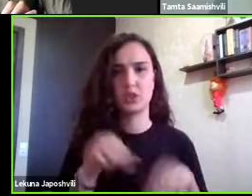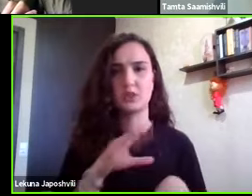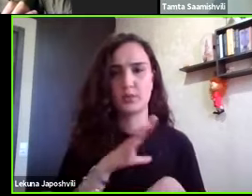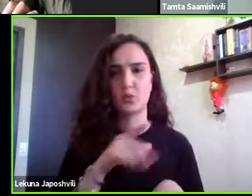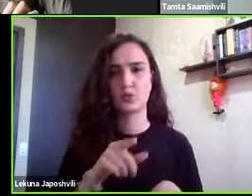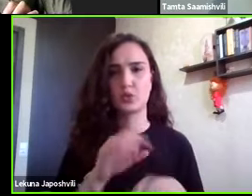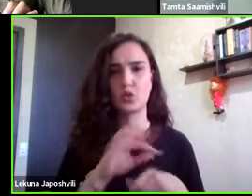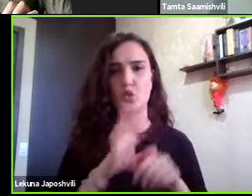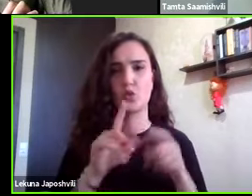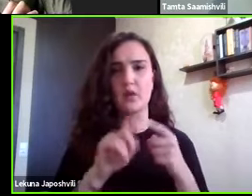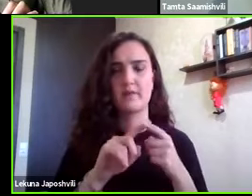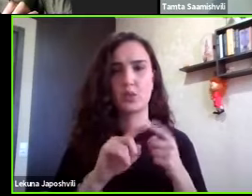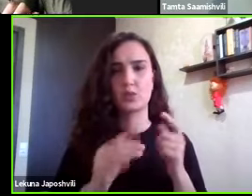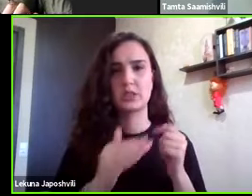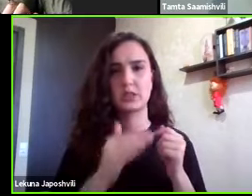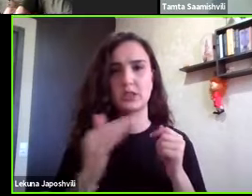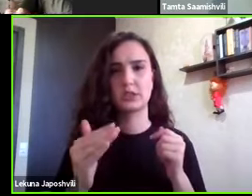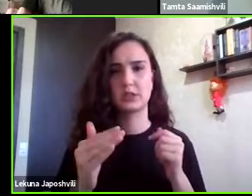იყოს კორონავირუსის